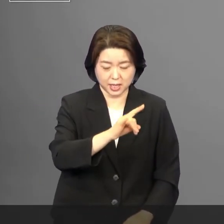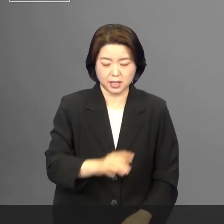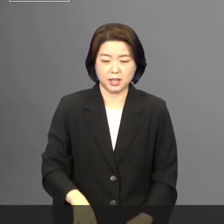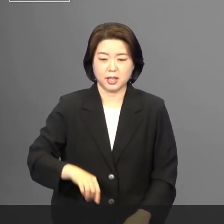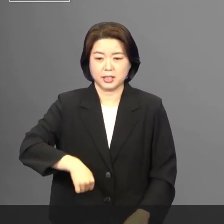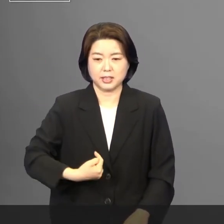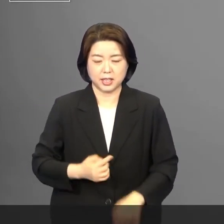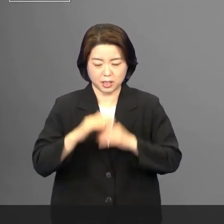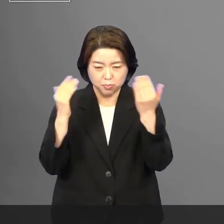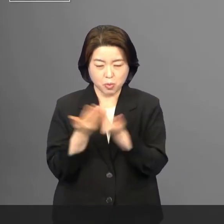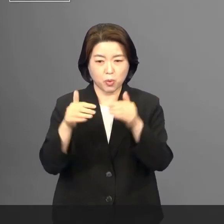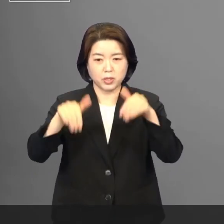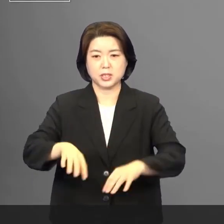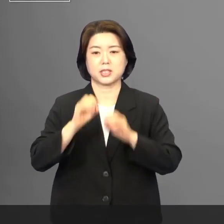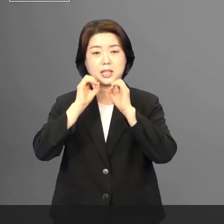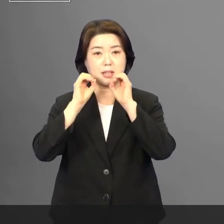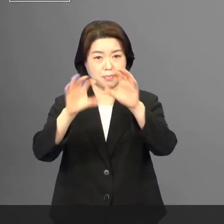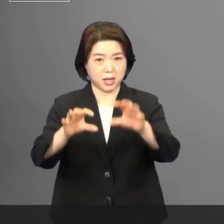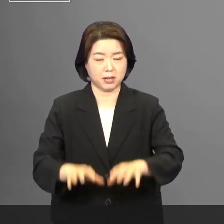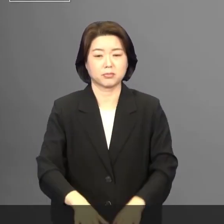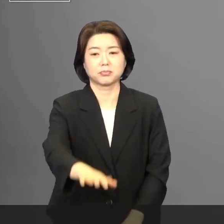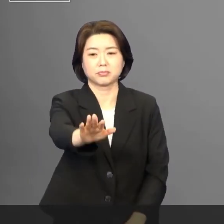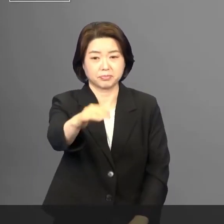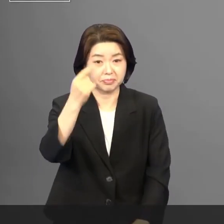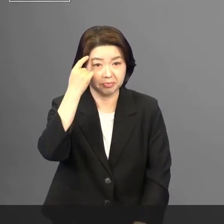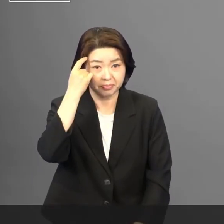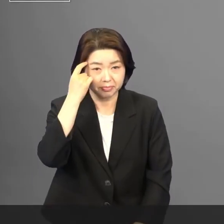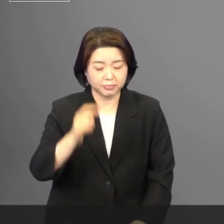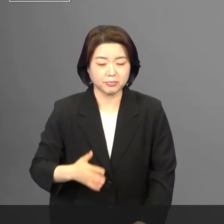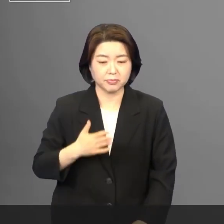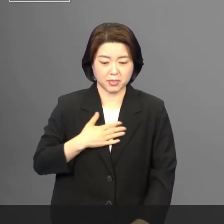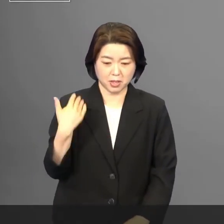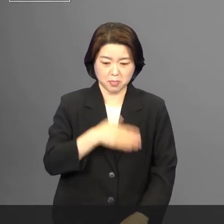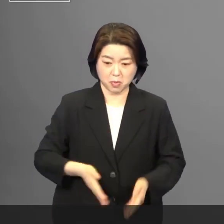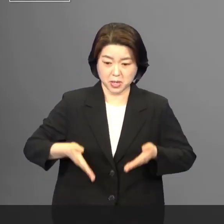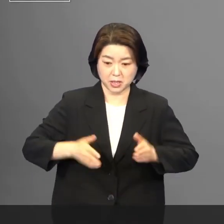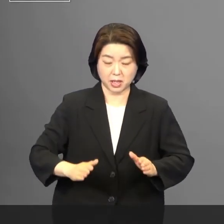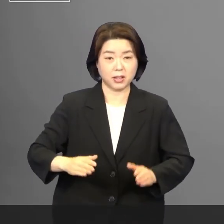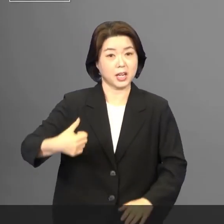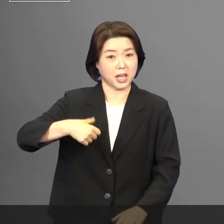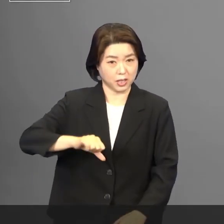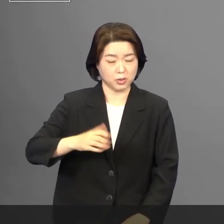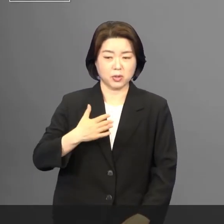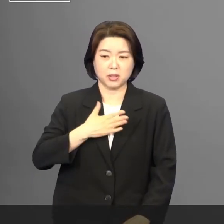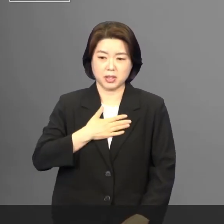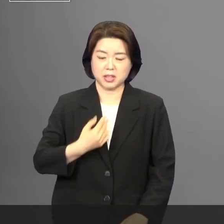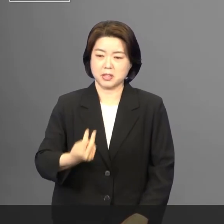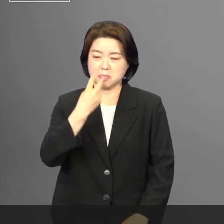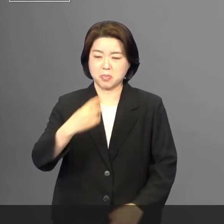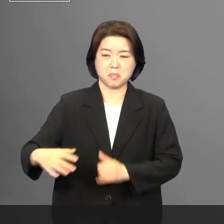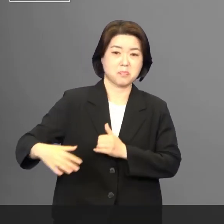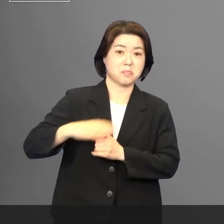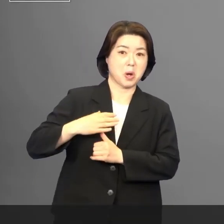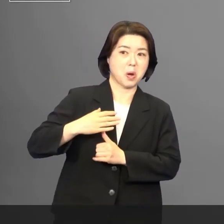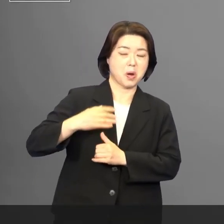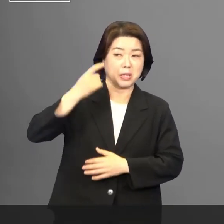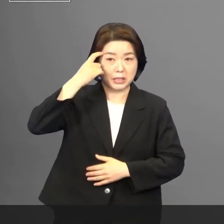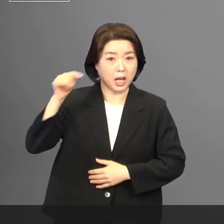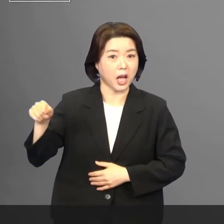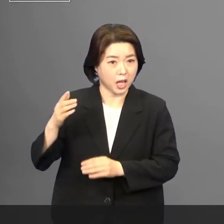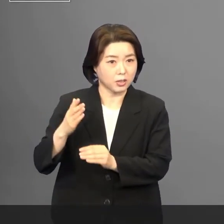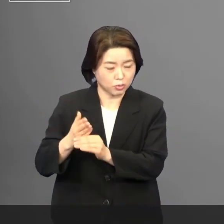신하에게 말하였다. 생각하여 보시오. 나의 몸에서 태어난 자식도 나의 목숨을 노리고 있는데 이러한